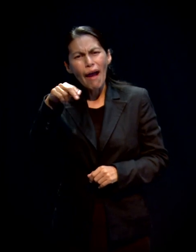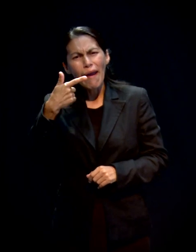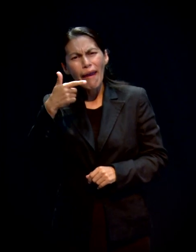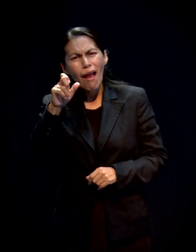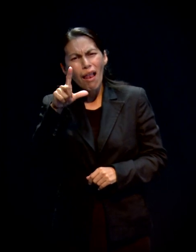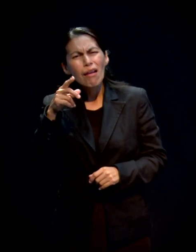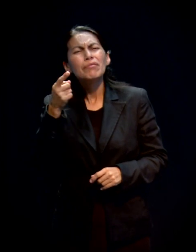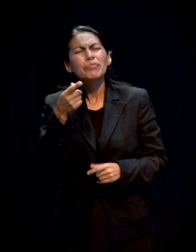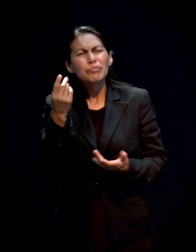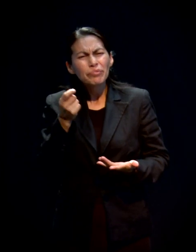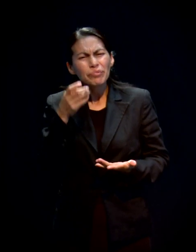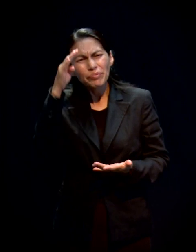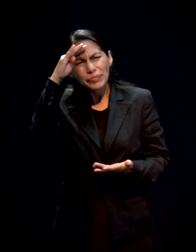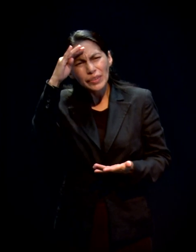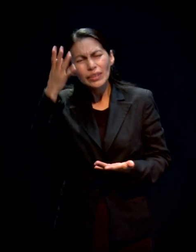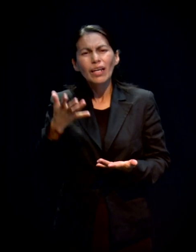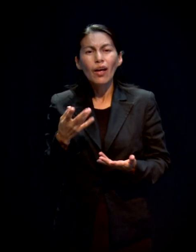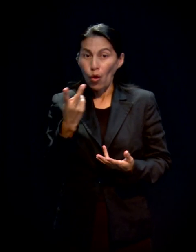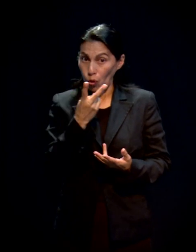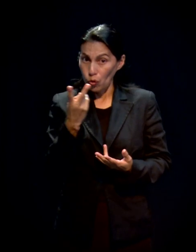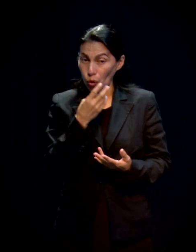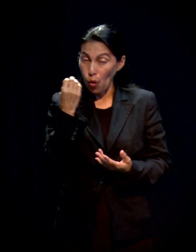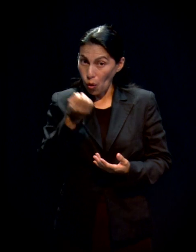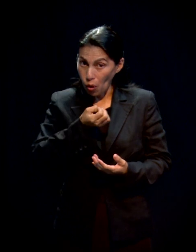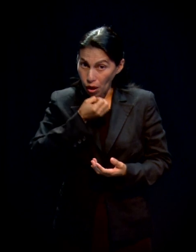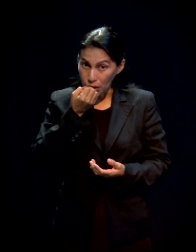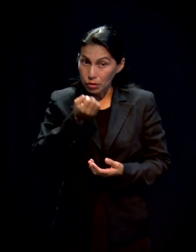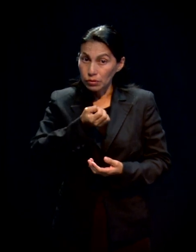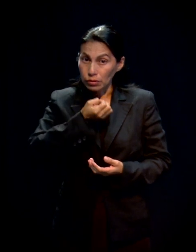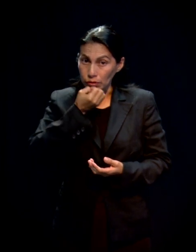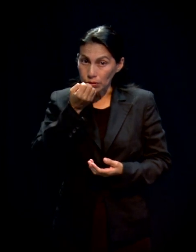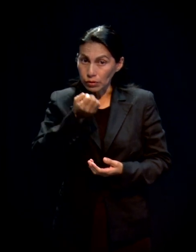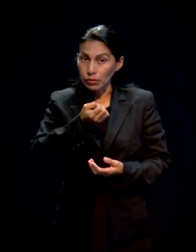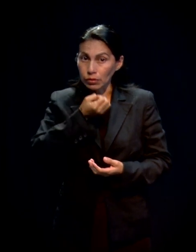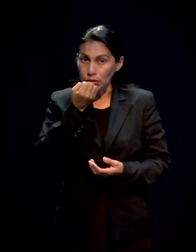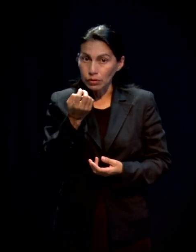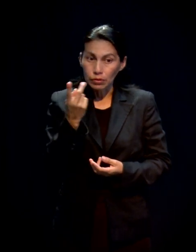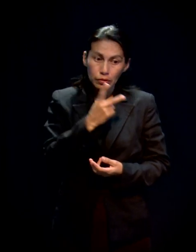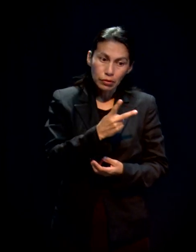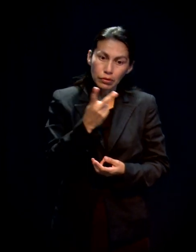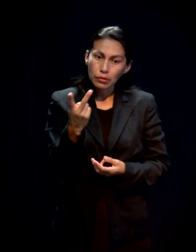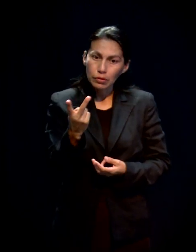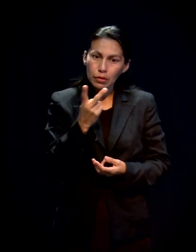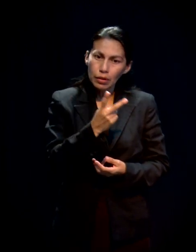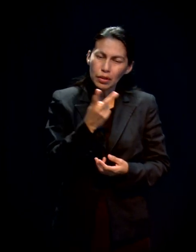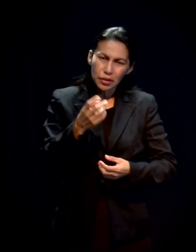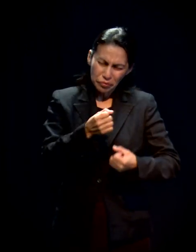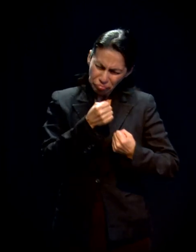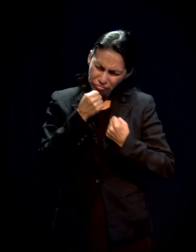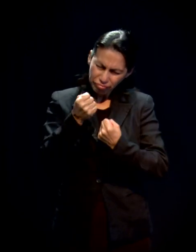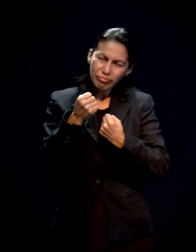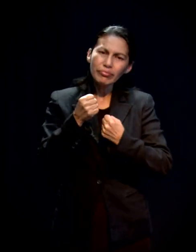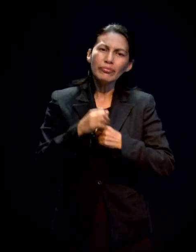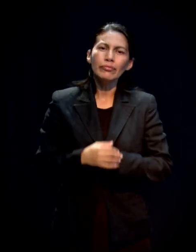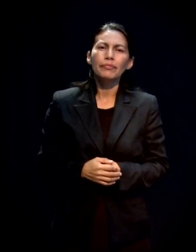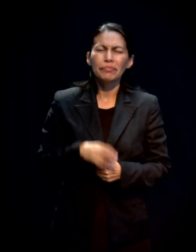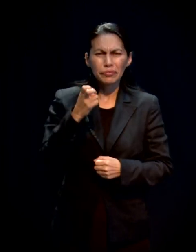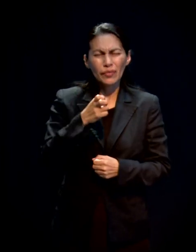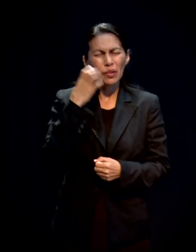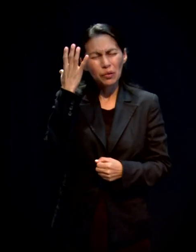ustedes dos estuvieron juntos orando el uno por el otro